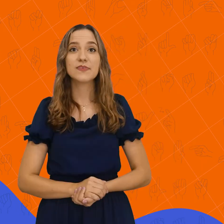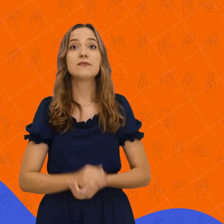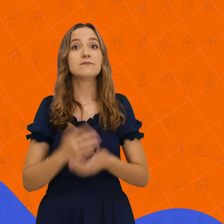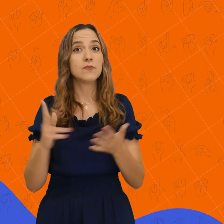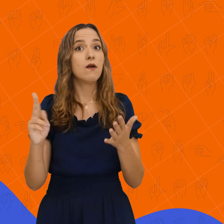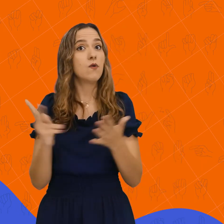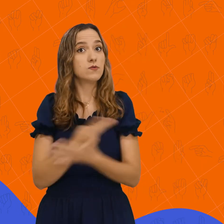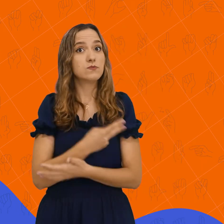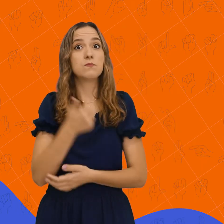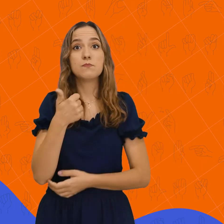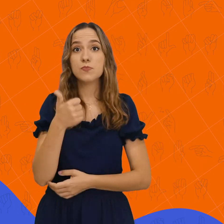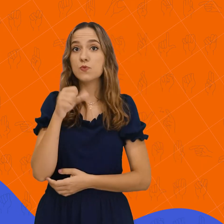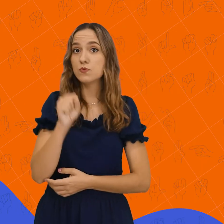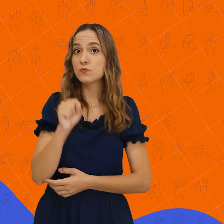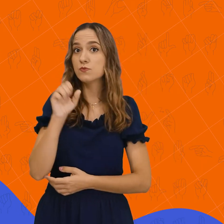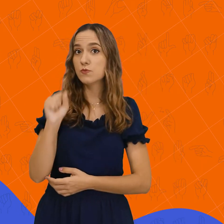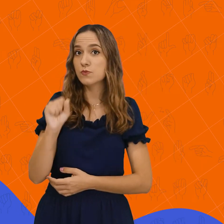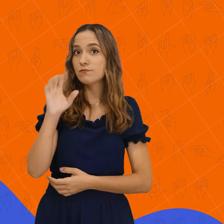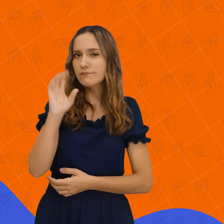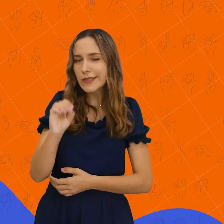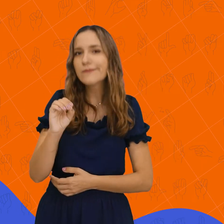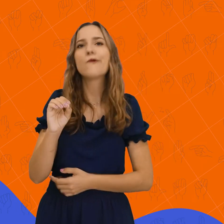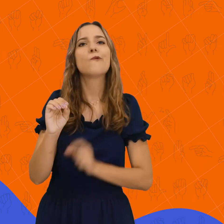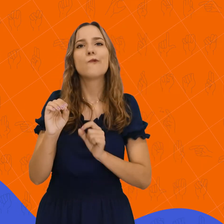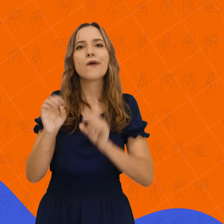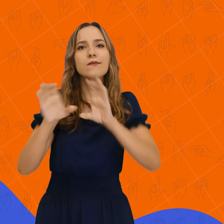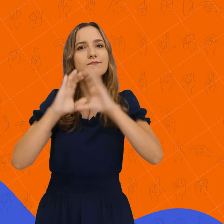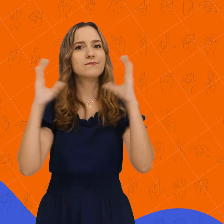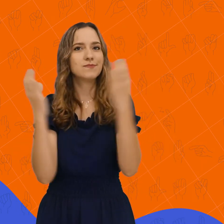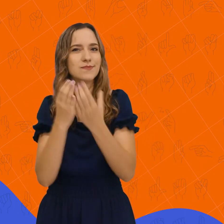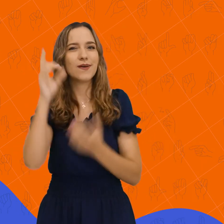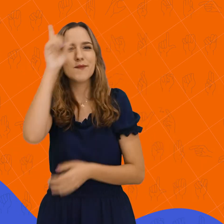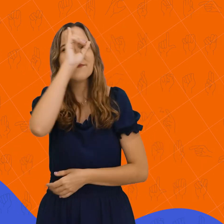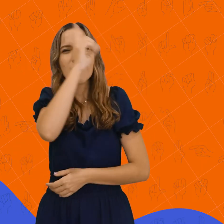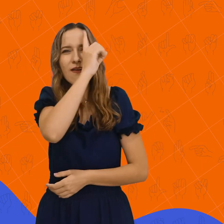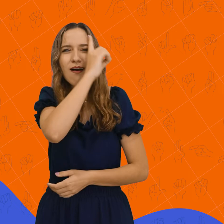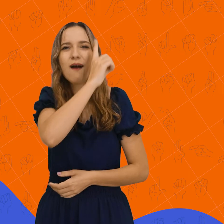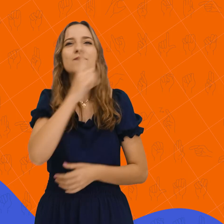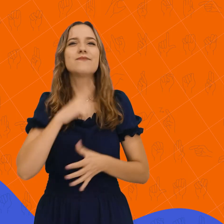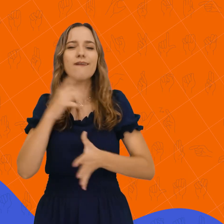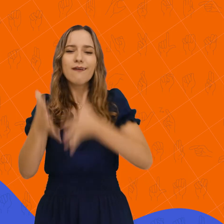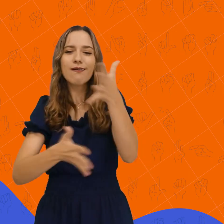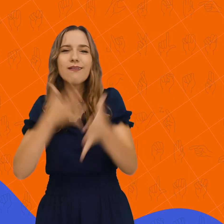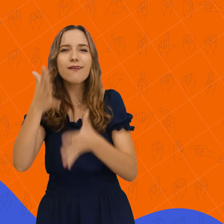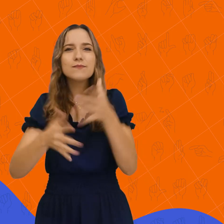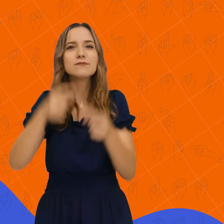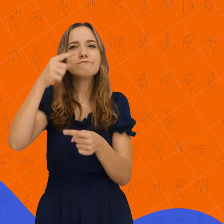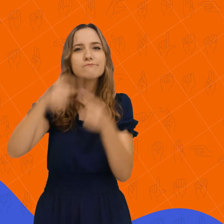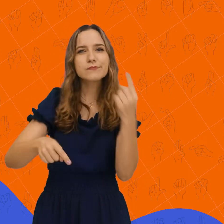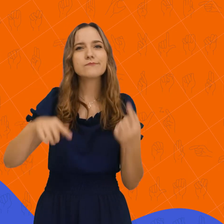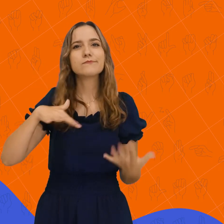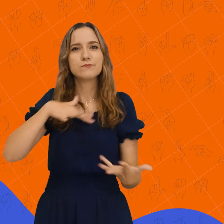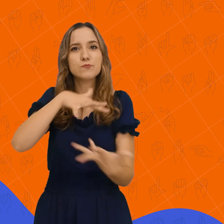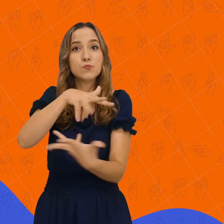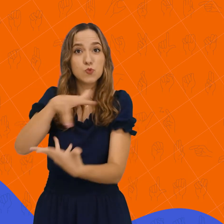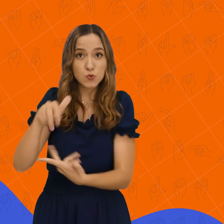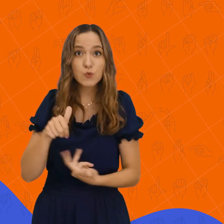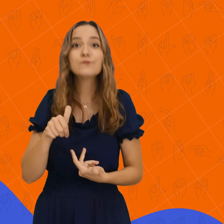Assim como, em 1880, por meio do Congresso de Milão, as línguas de sinais foram proibidas em todo